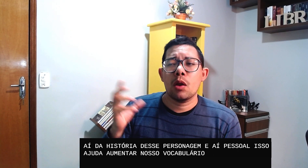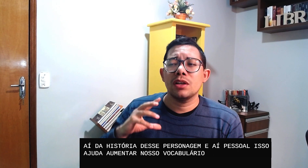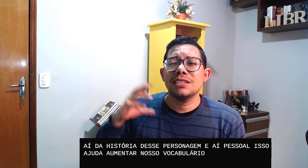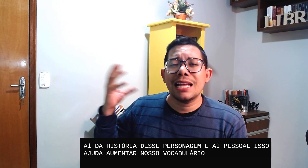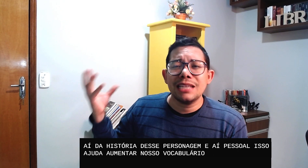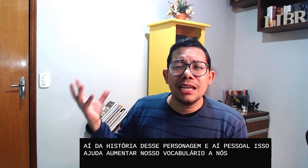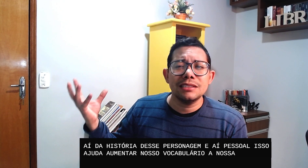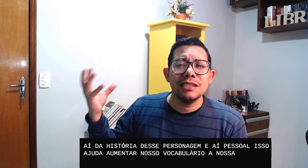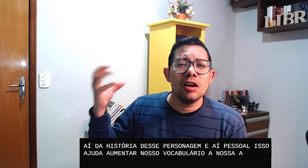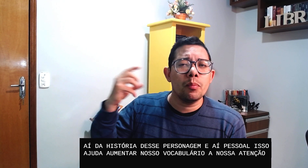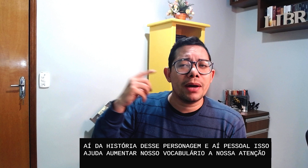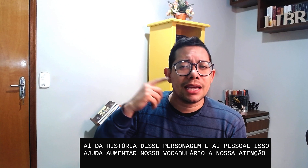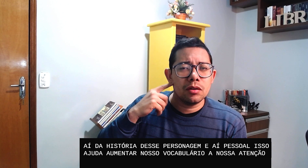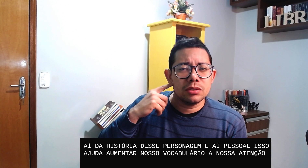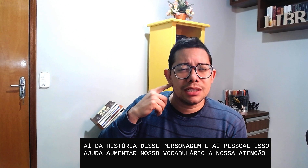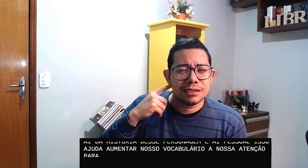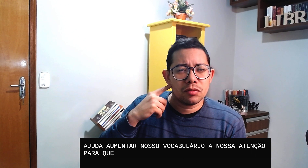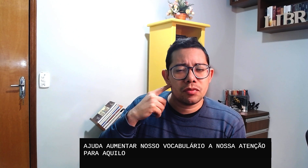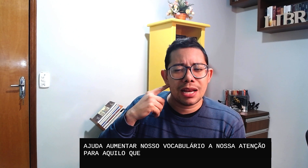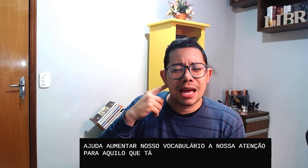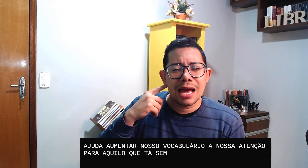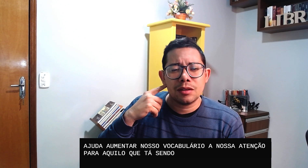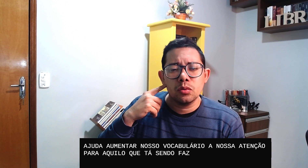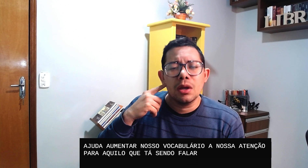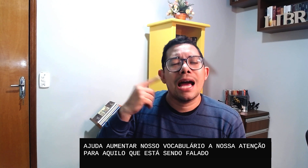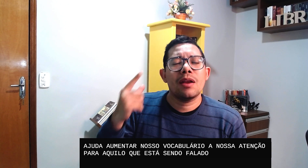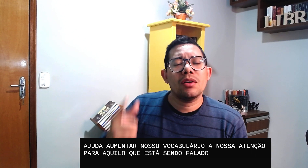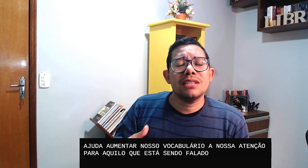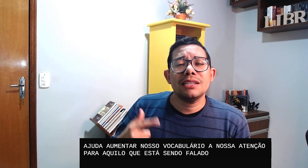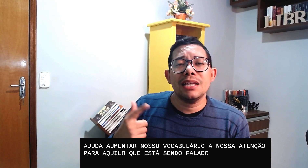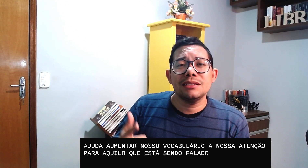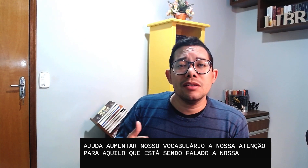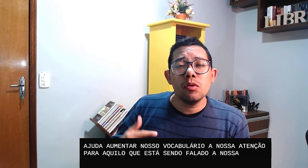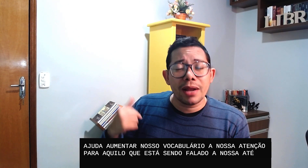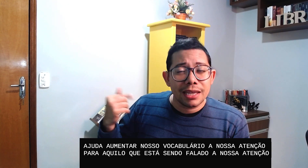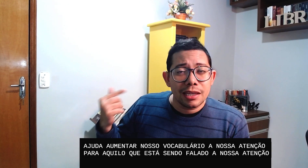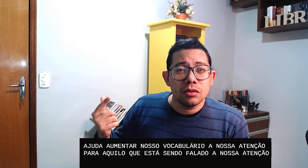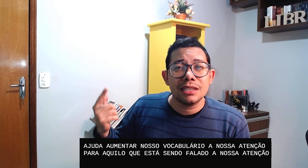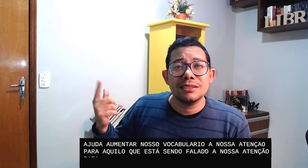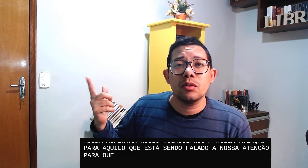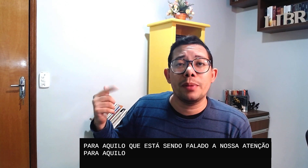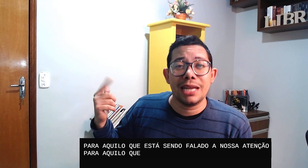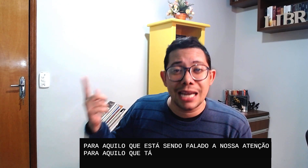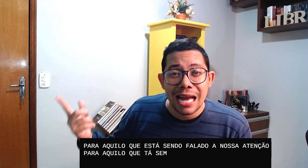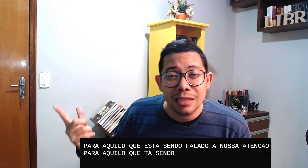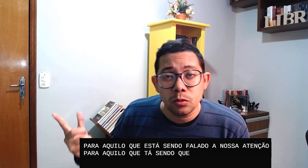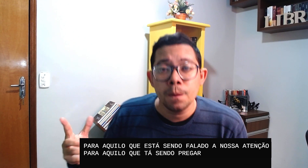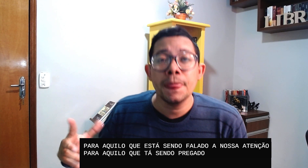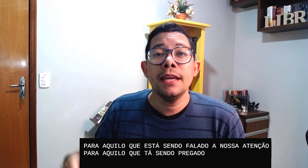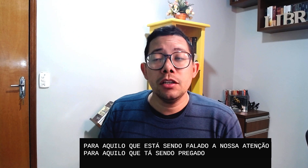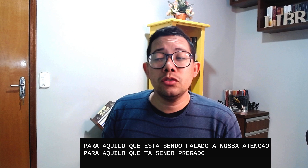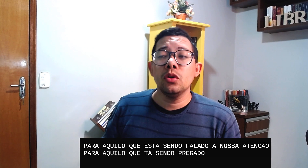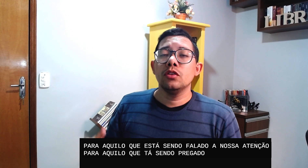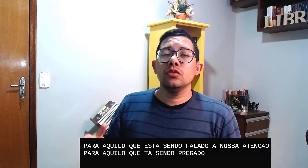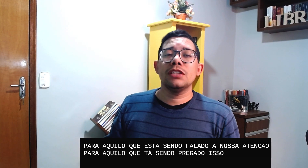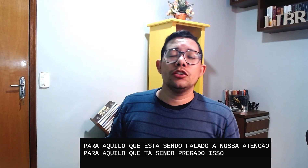nossa atenção para aquilo que está sendo falado, a nossa atenção para aquilo que está sendo pregado. Isso nos